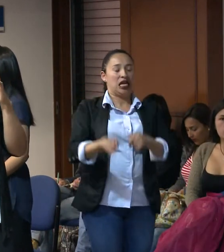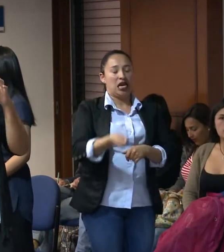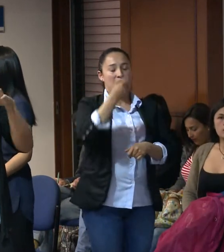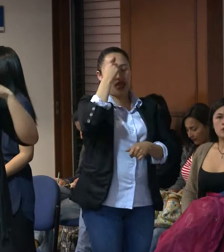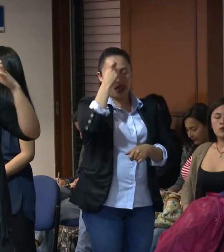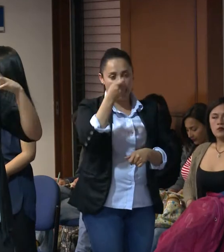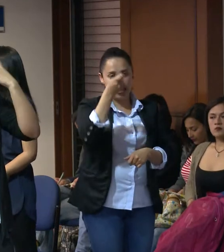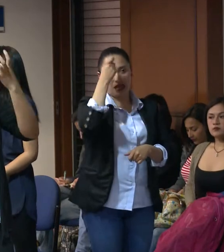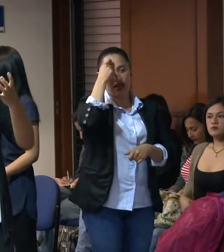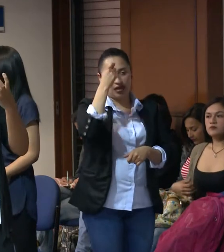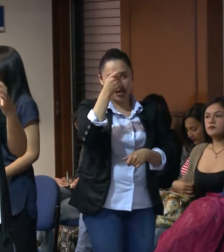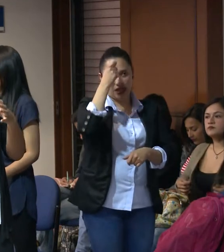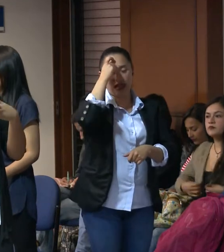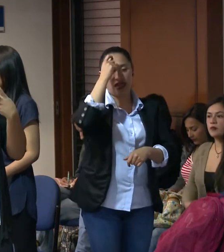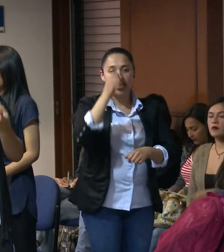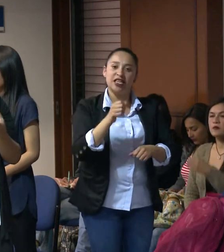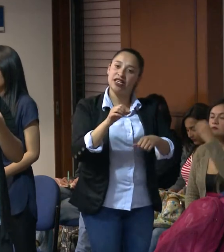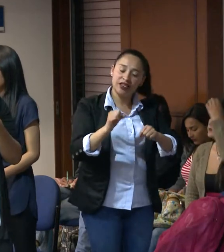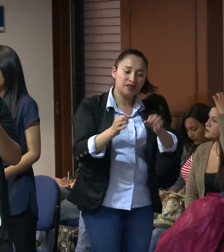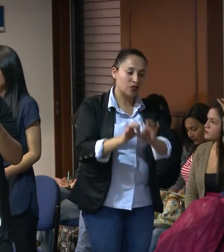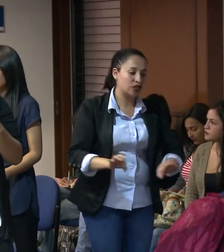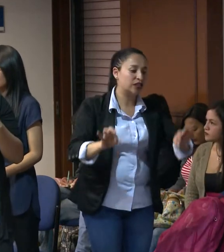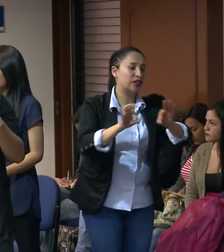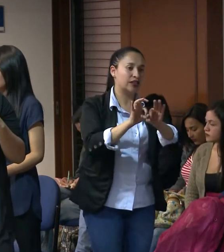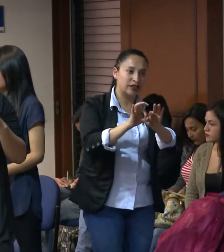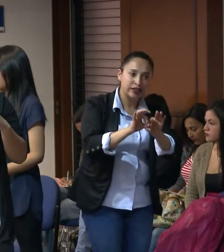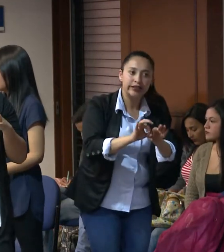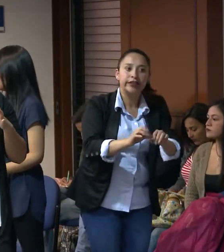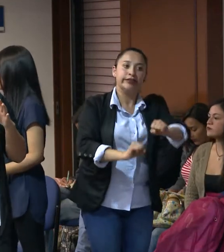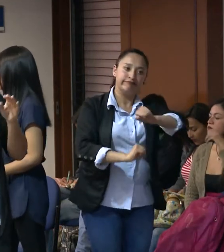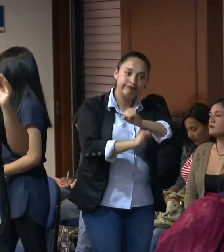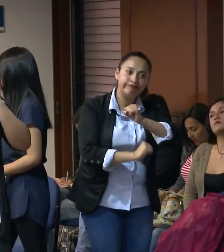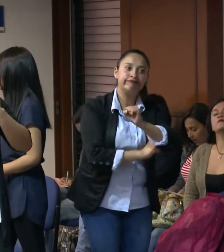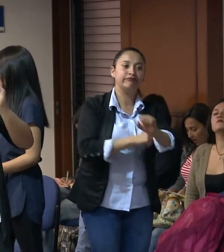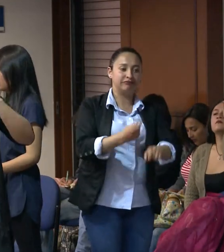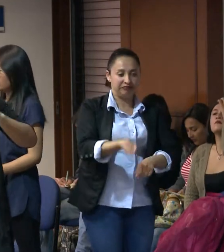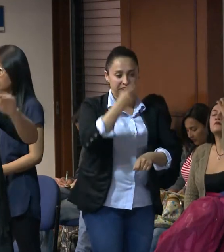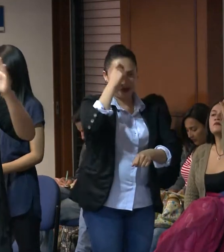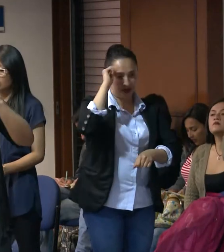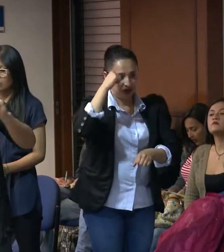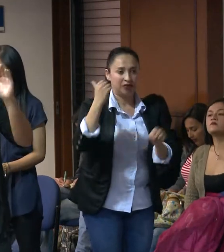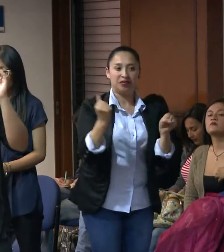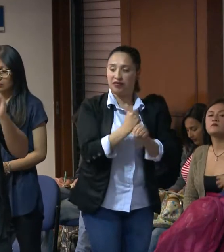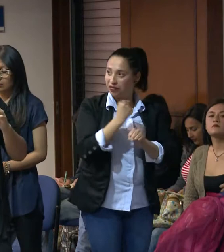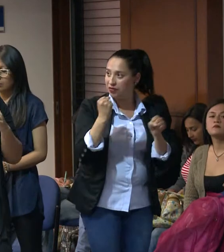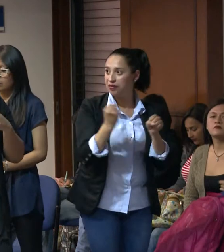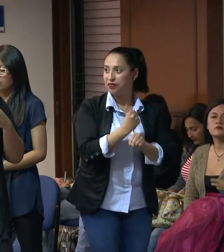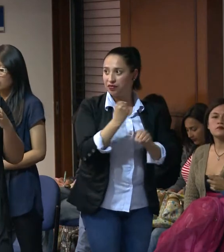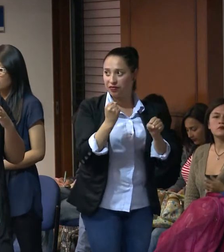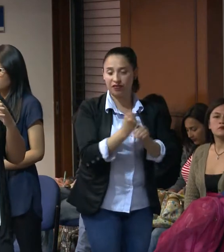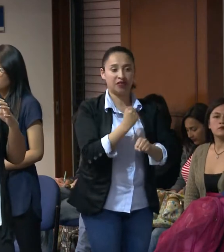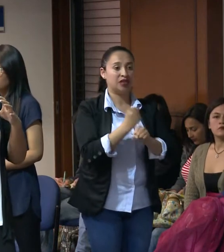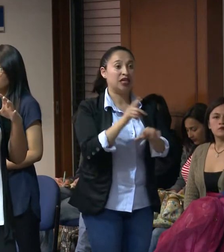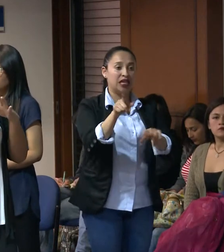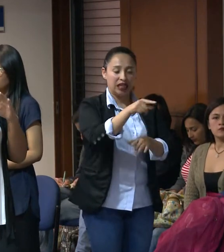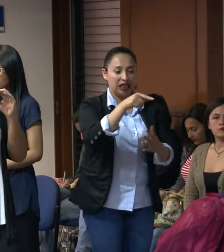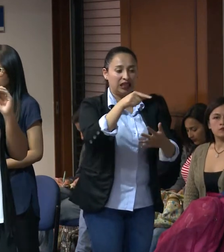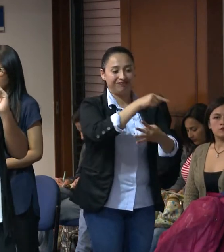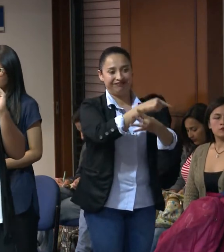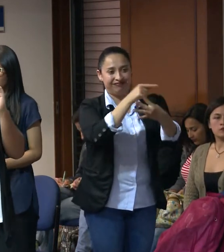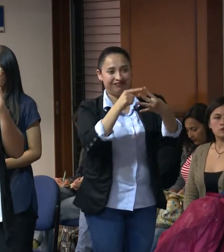mantener como fortalecer esa memoria de trabajo. Y bueno, digamos que todas estas son como